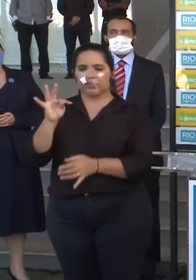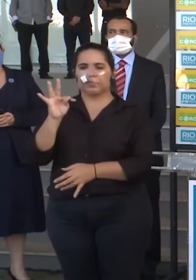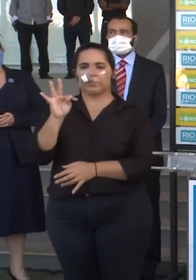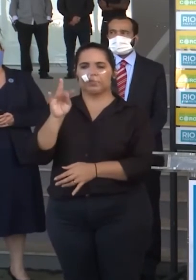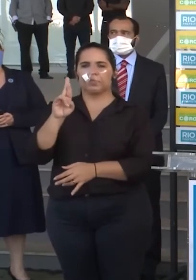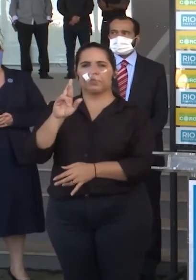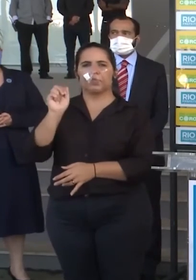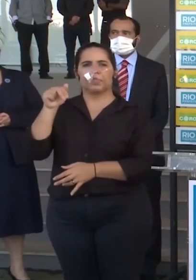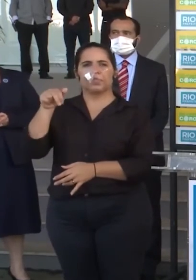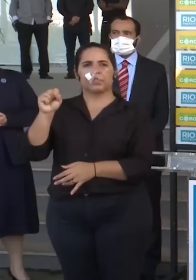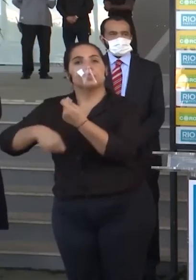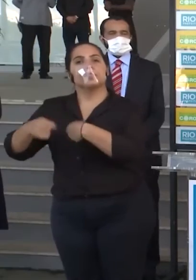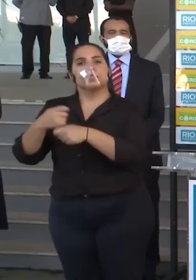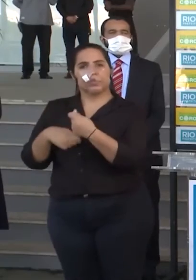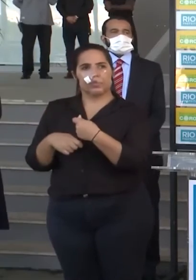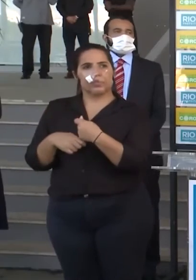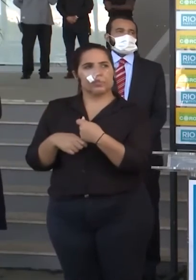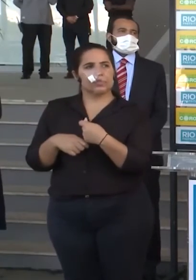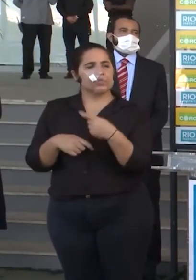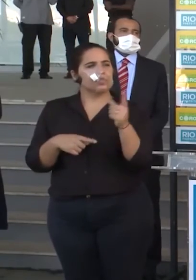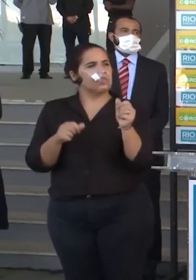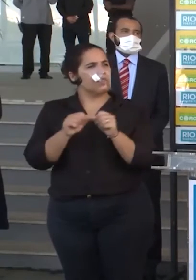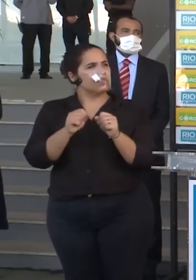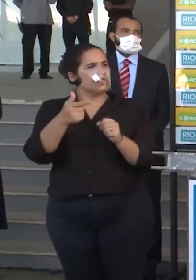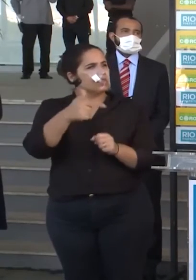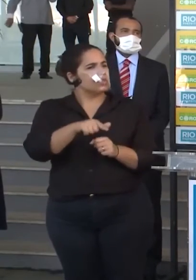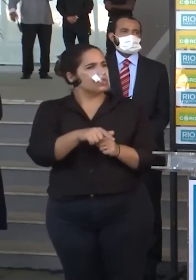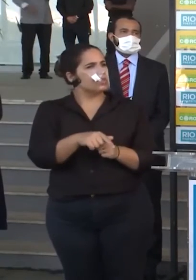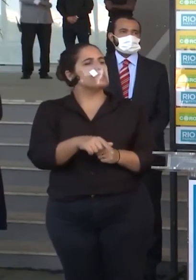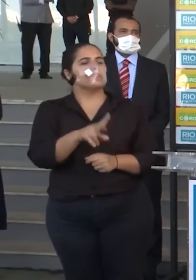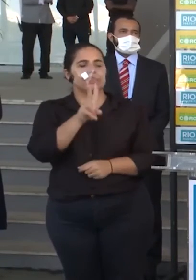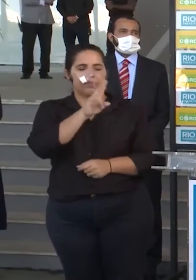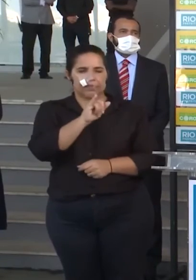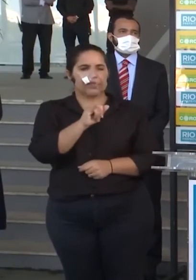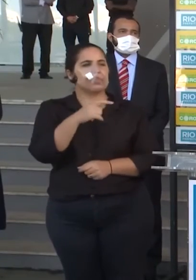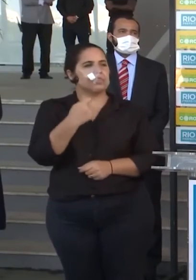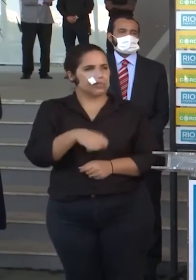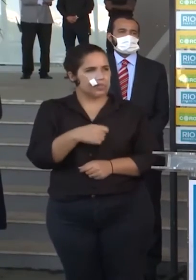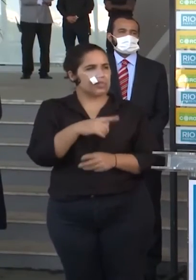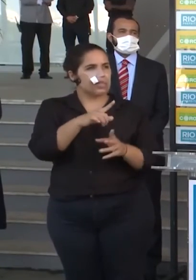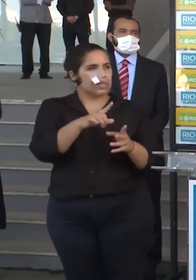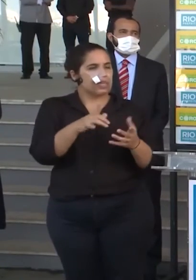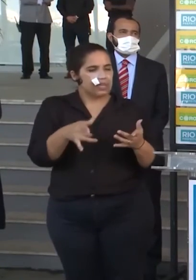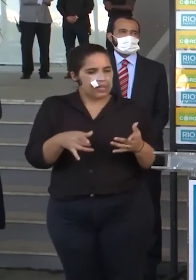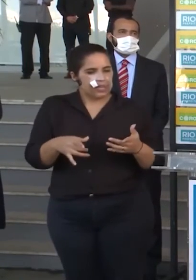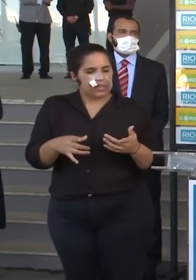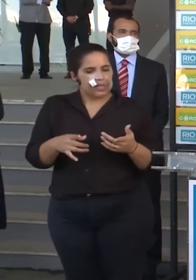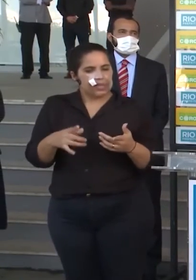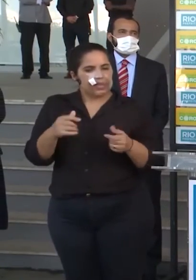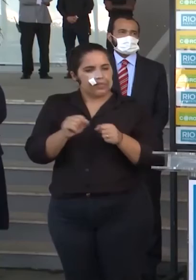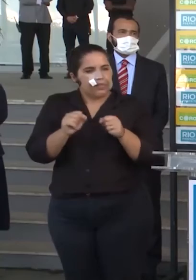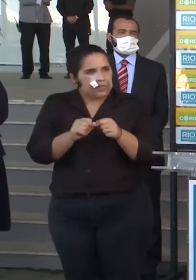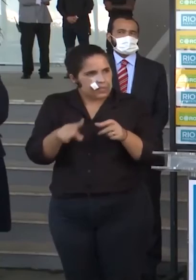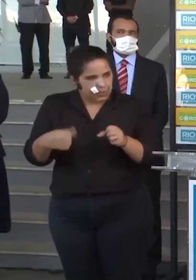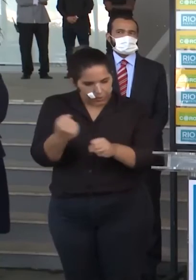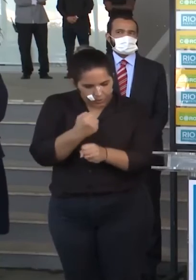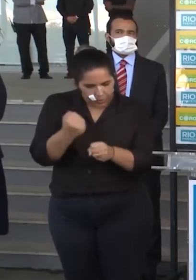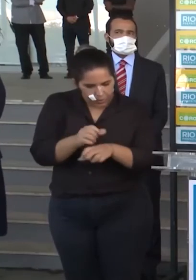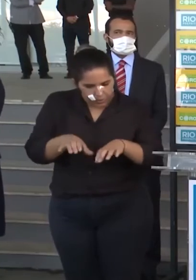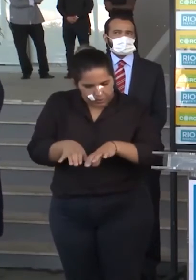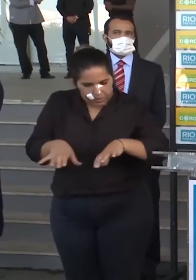baseados nas delações. Eles vão ter que refazer alguma parte, prefeito? Vão ter que refazer. Essa parte do, do